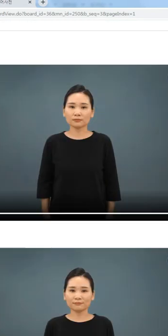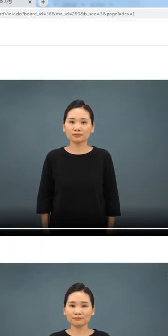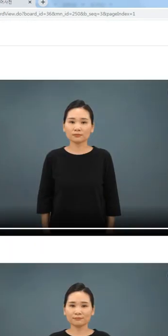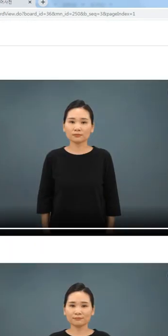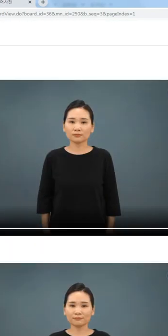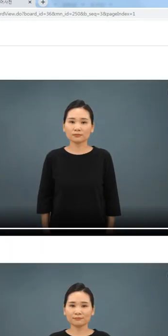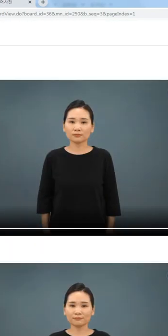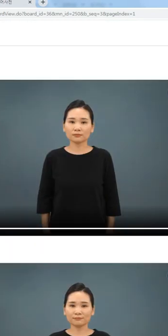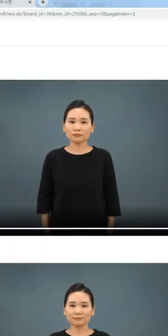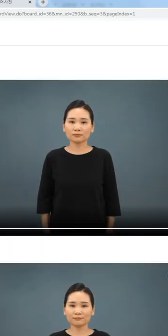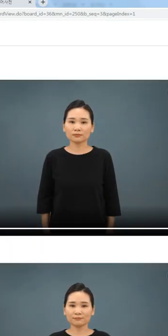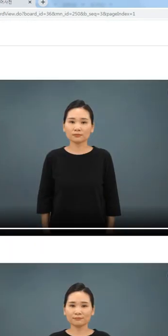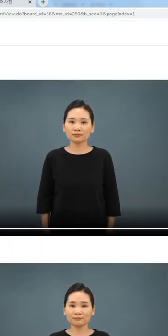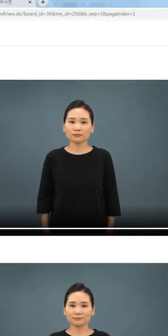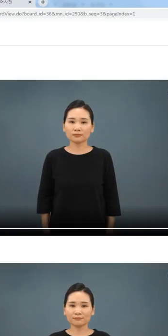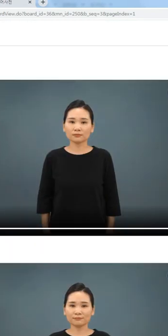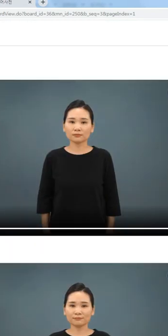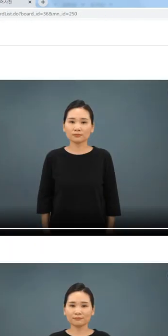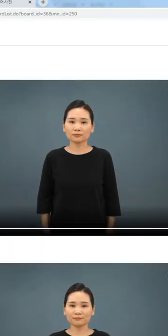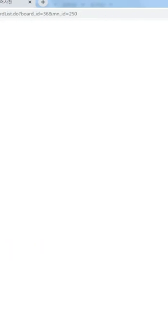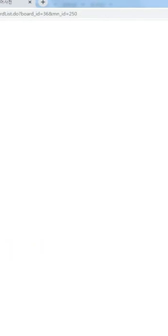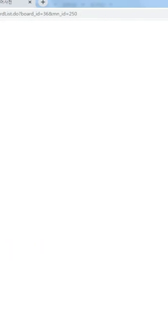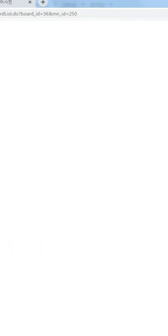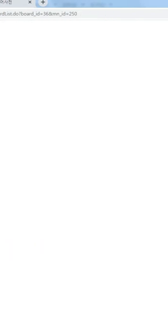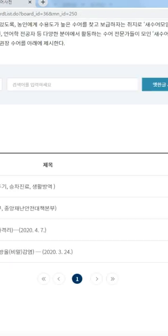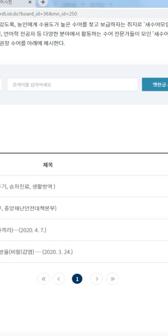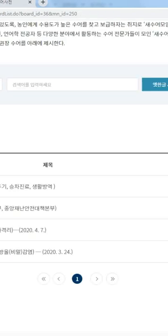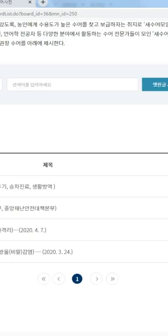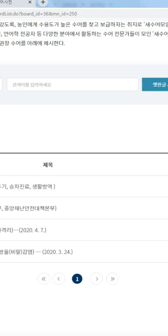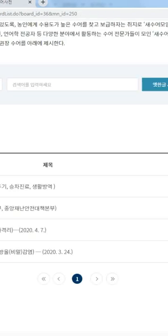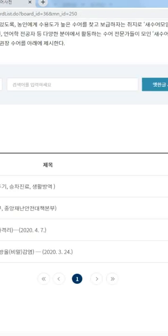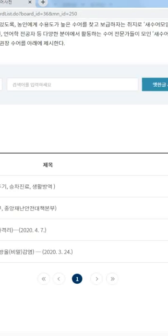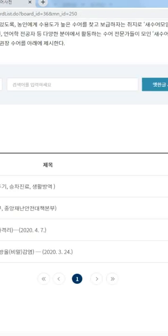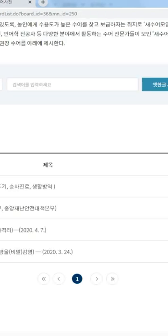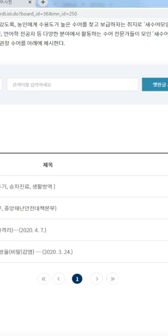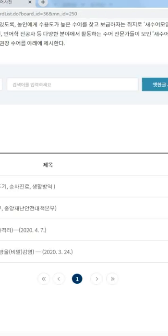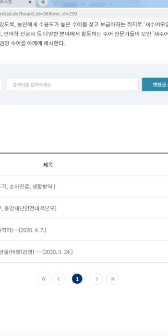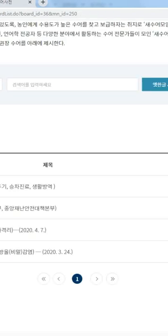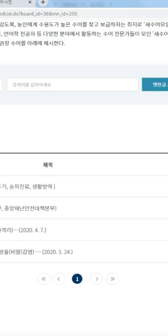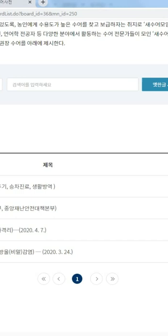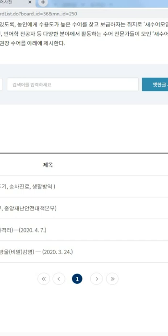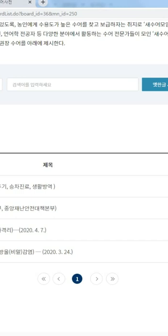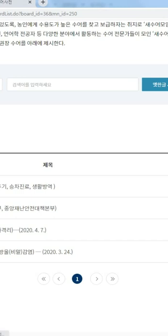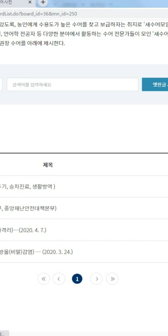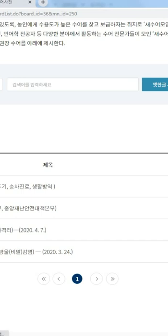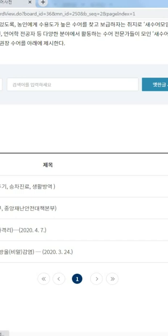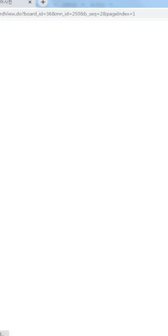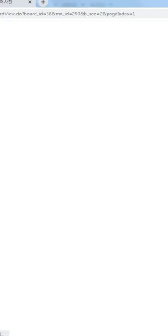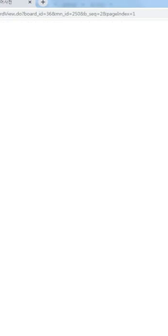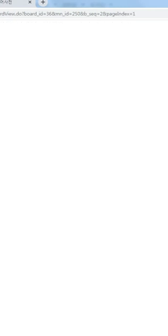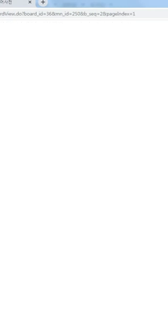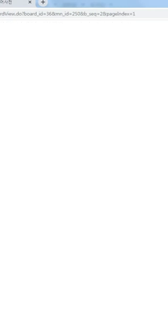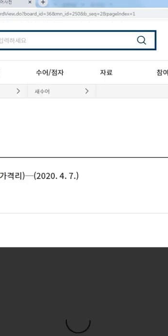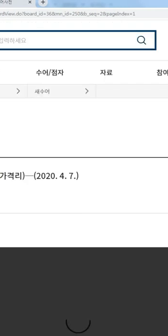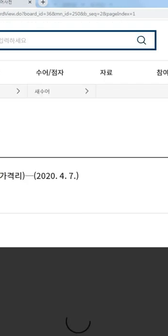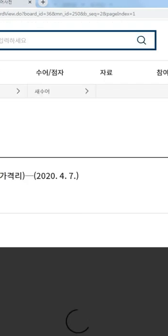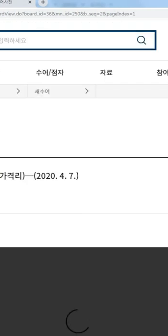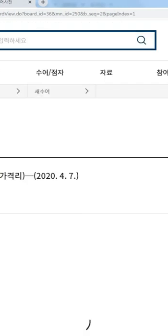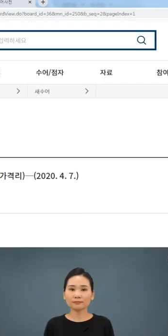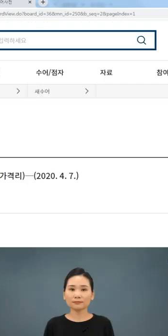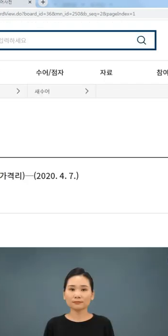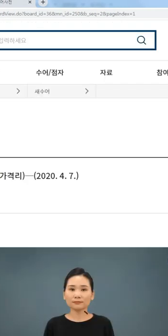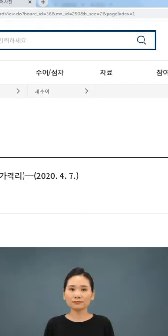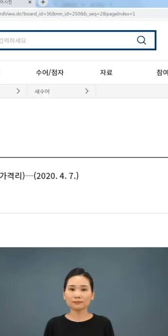이건 뭐 그냥 SK라고 봐야지. 그러니까 근데 이렇게 뭐 농들 쓰시겠다 그러면 뭐 어쩔 수 없죠. 그다음에 이제 이게